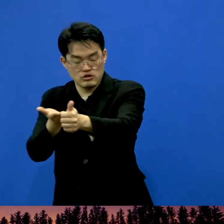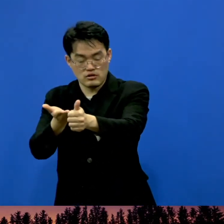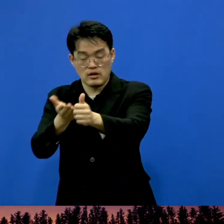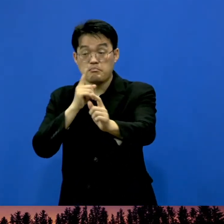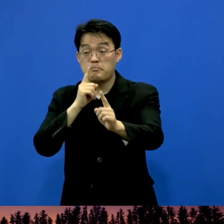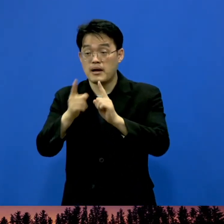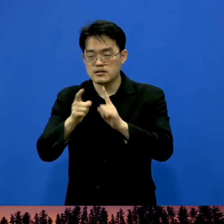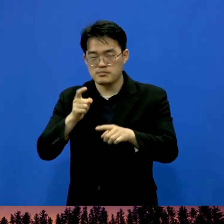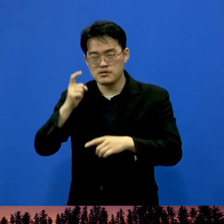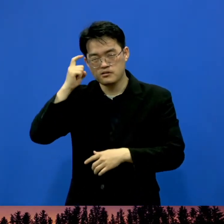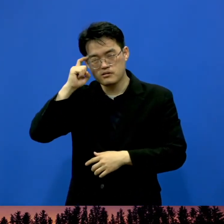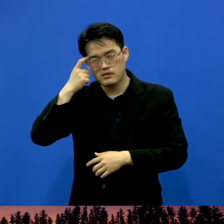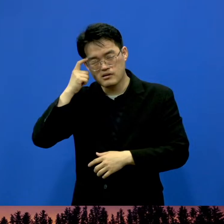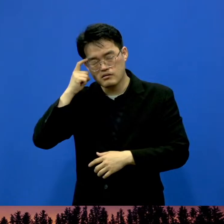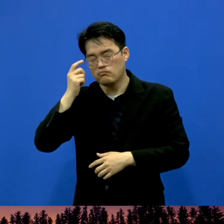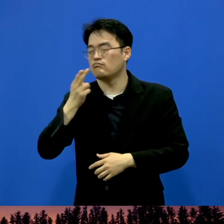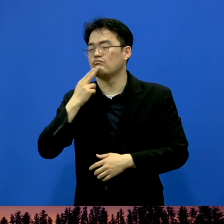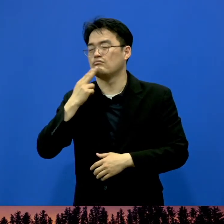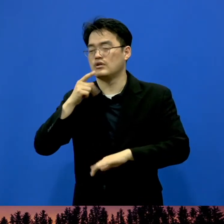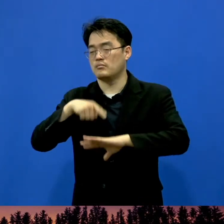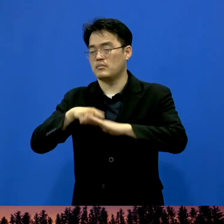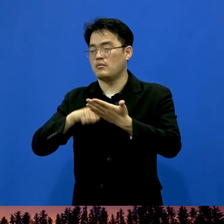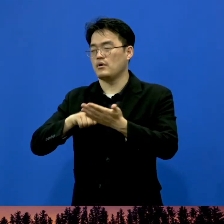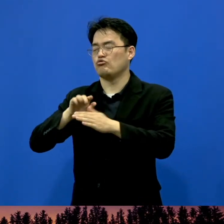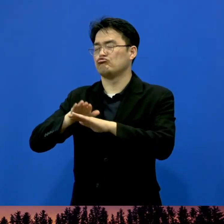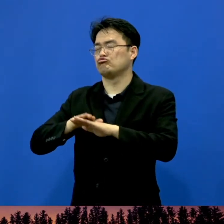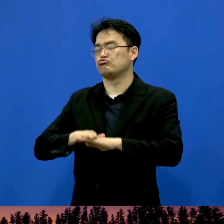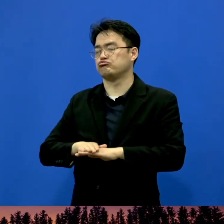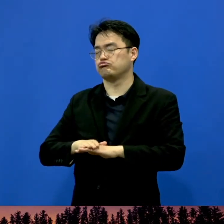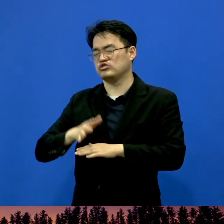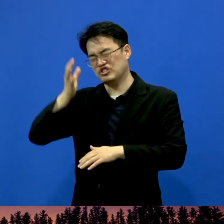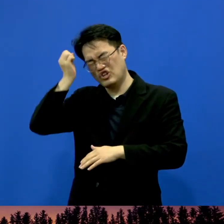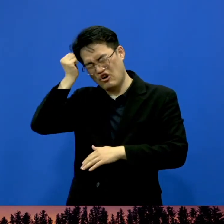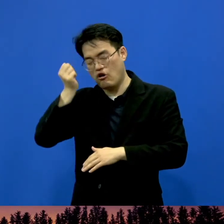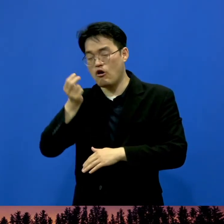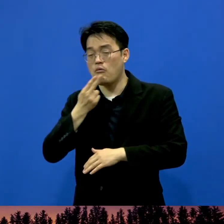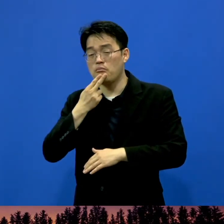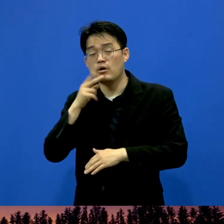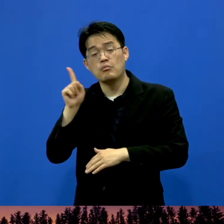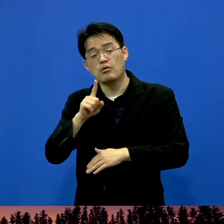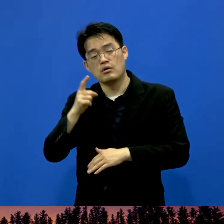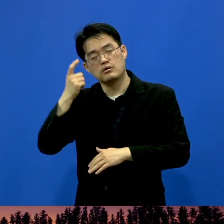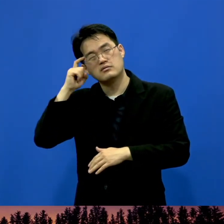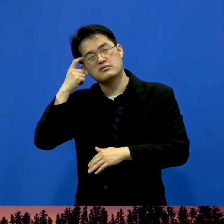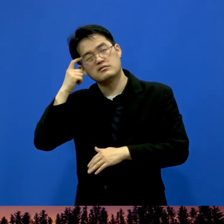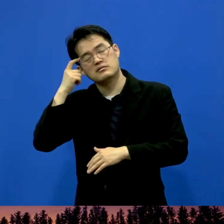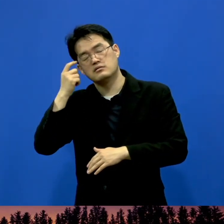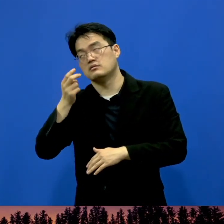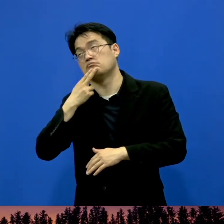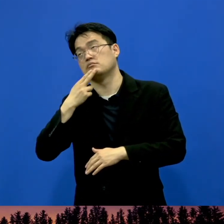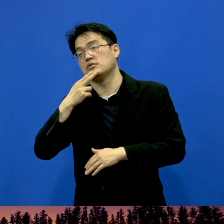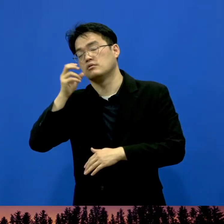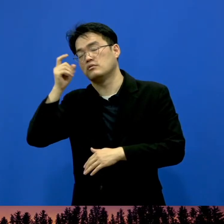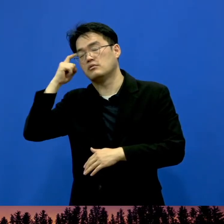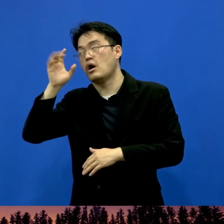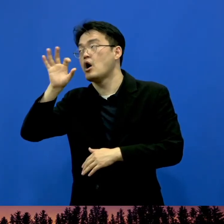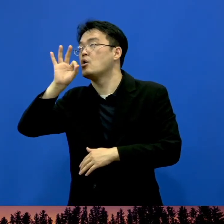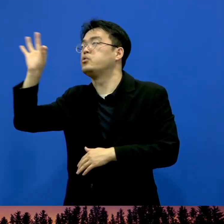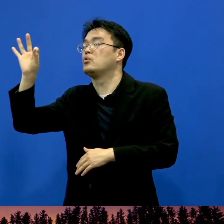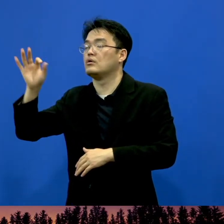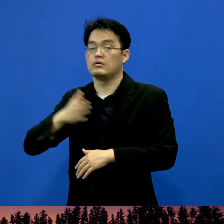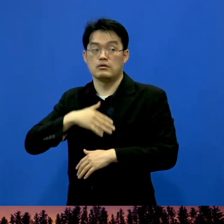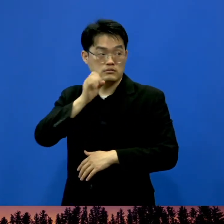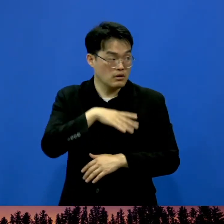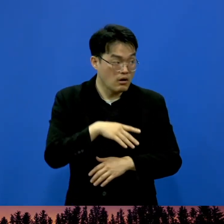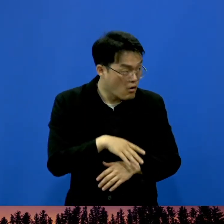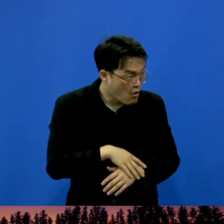않았다는 거죠. 그 말씀을 그 마음에 두지 않았다는 말은 뭘까요, 여러분? 생각을 하지 않은 거예요.